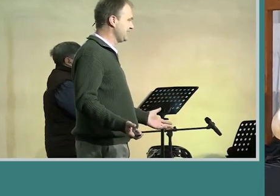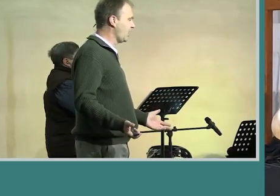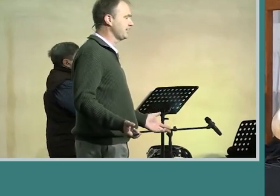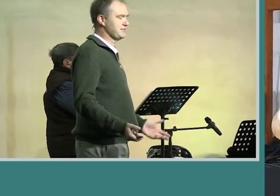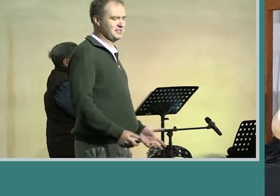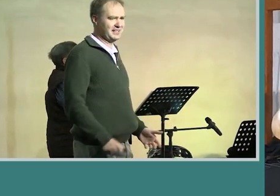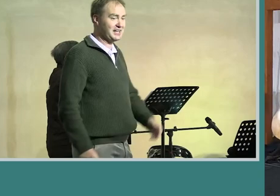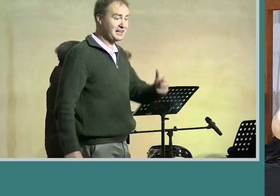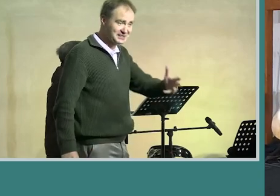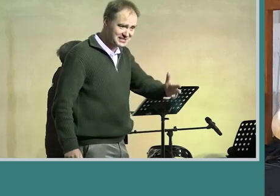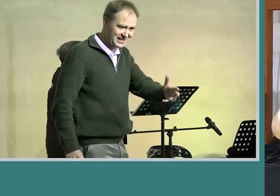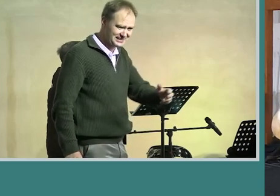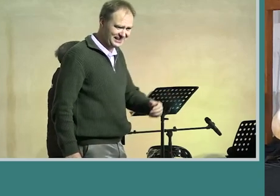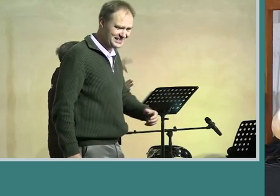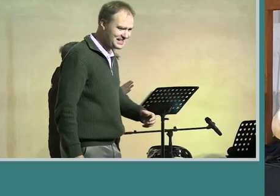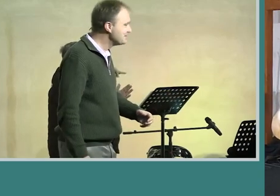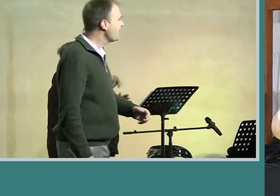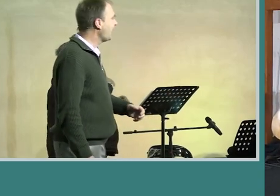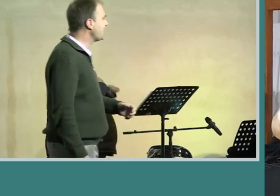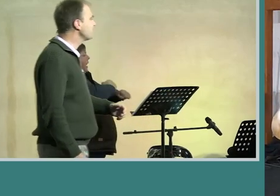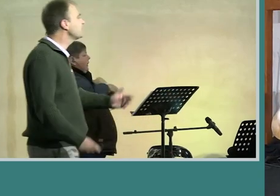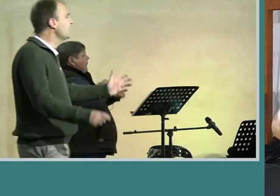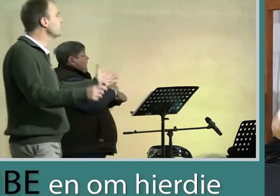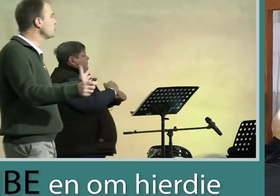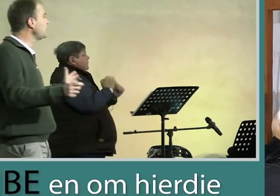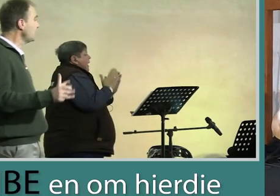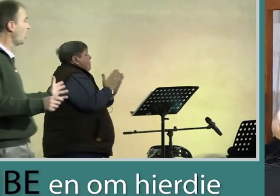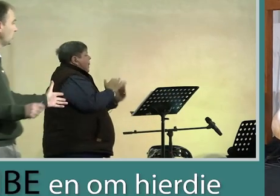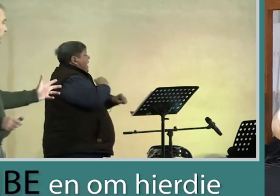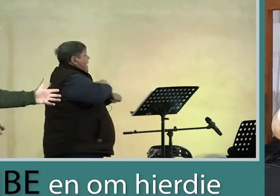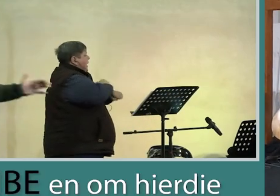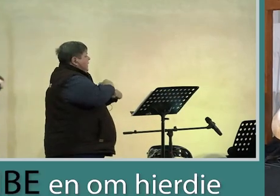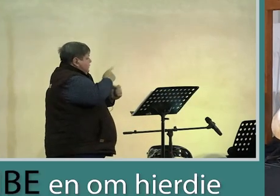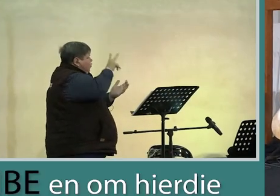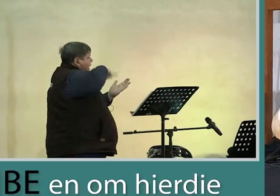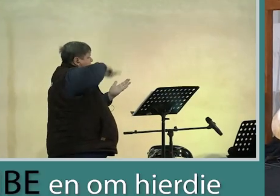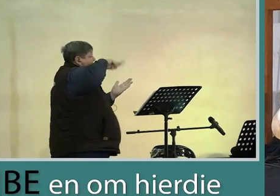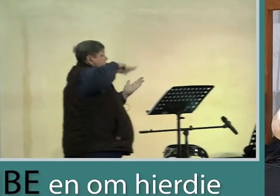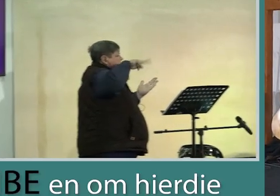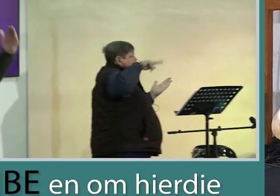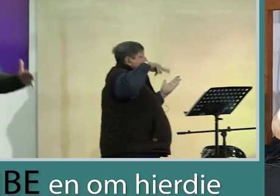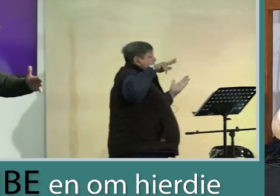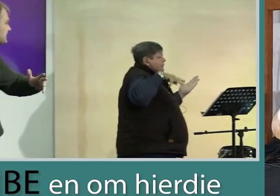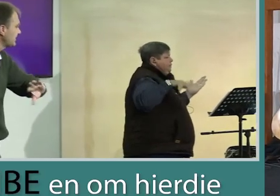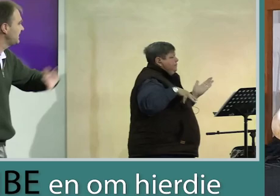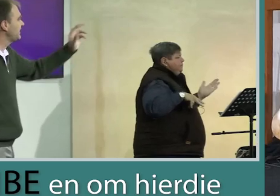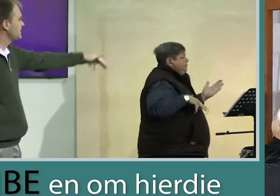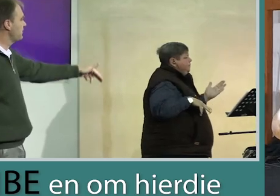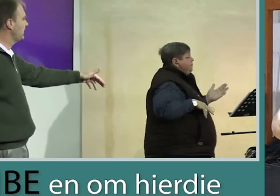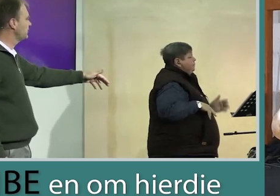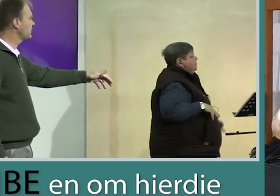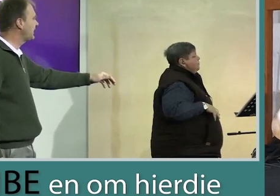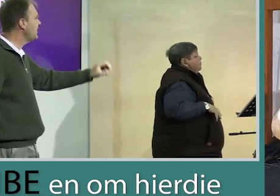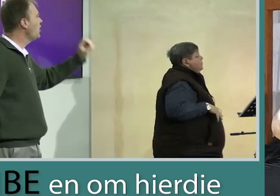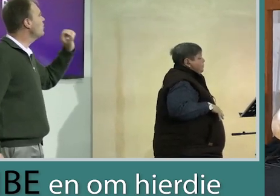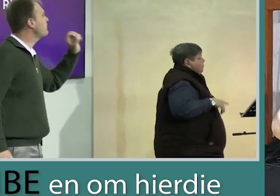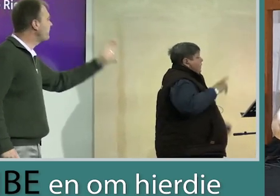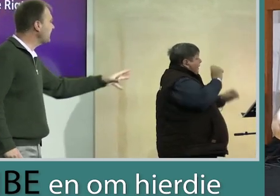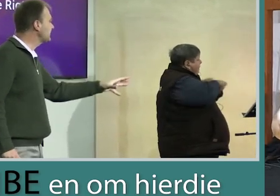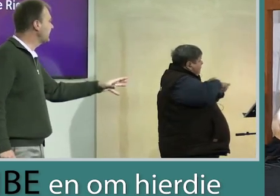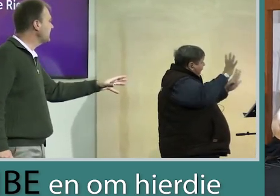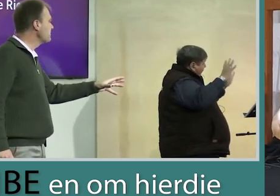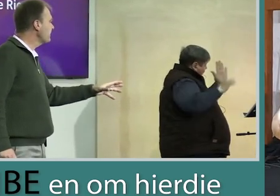deur te lees? Ach, Jefta deur te, richters deur te lees. En dit gaan jy so hier in een half vat as jy om in een sitting deur lees van begin tot einde.